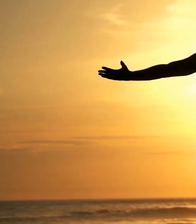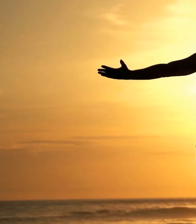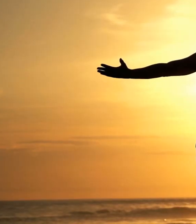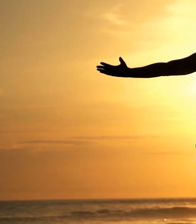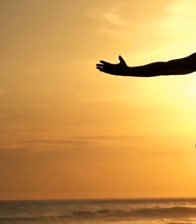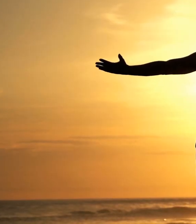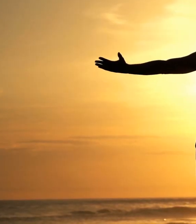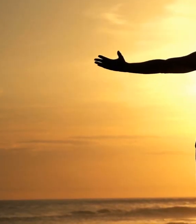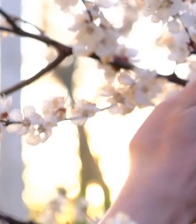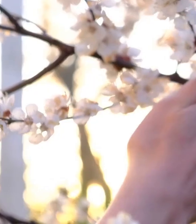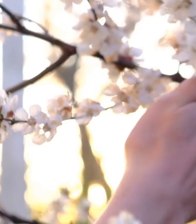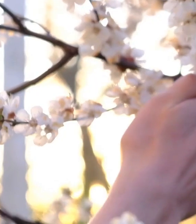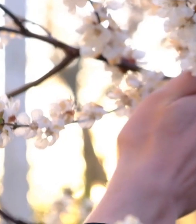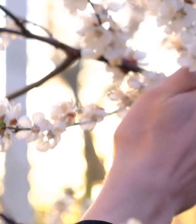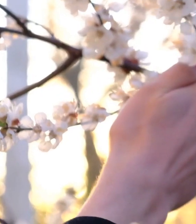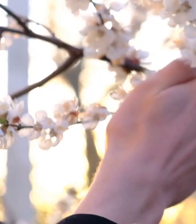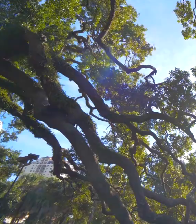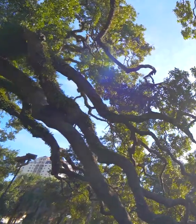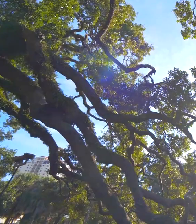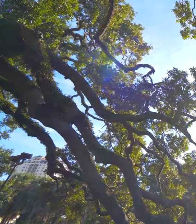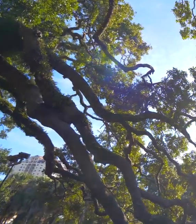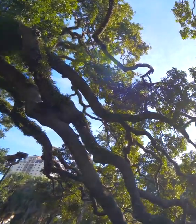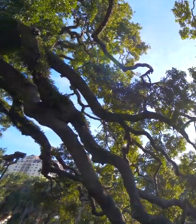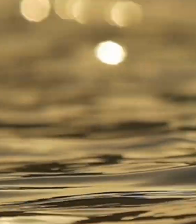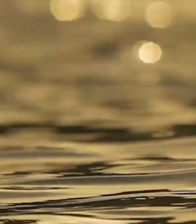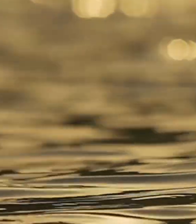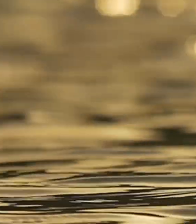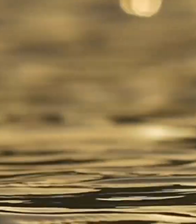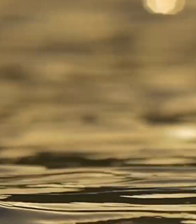Un Momento de